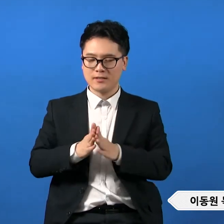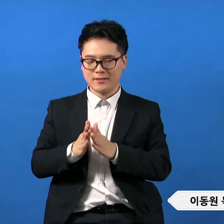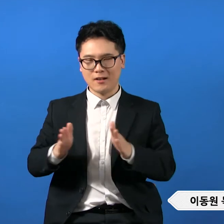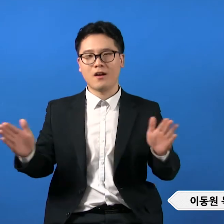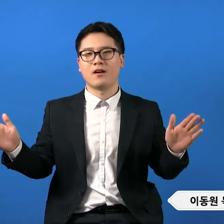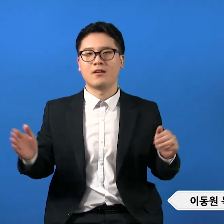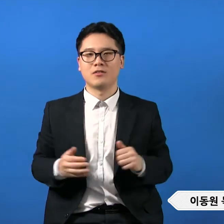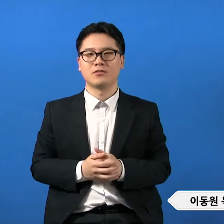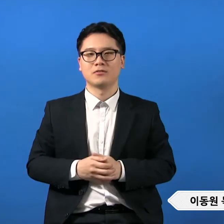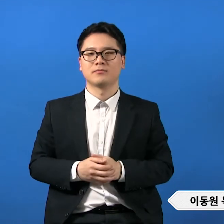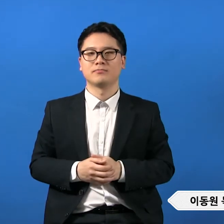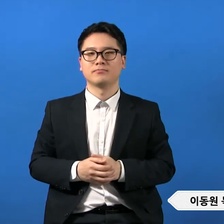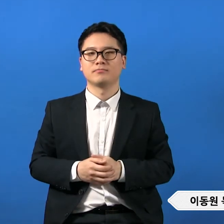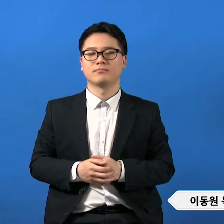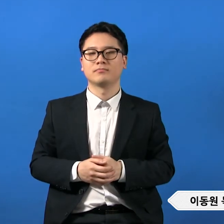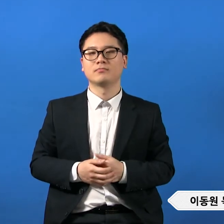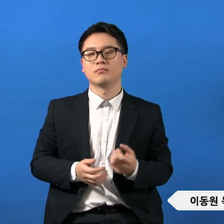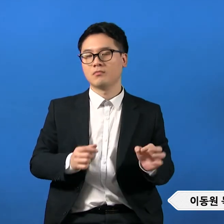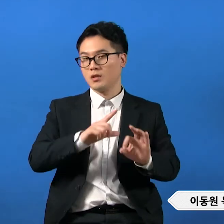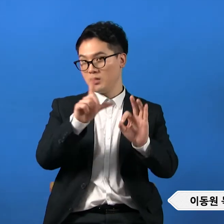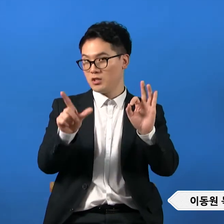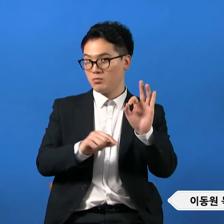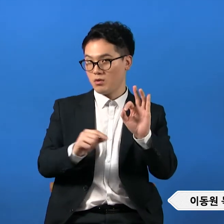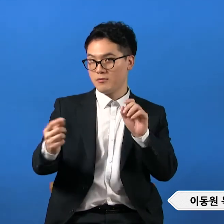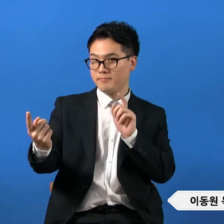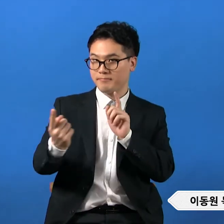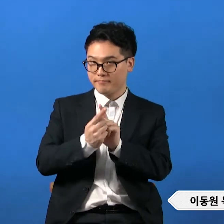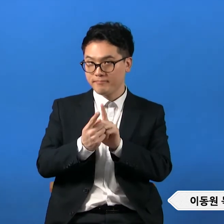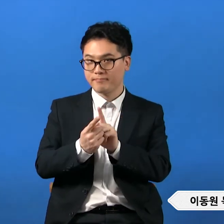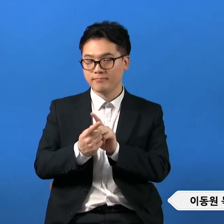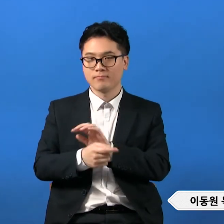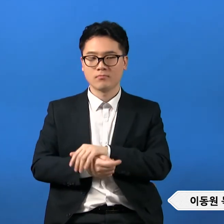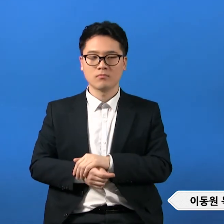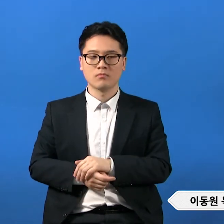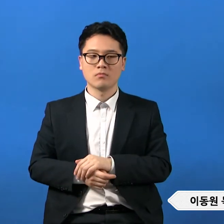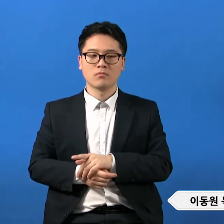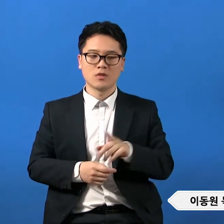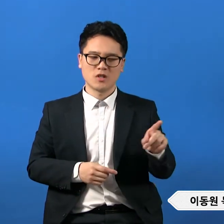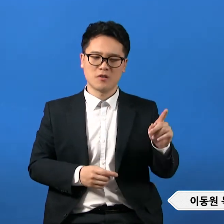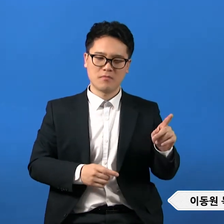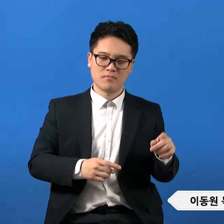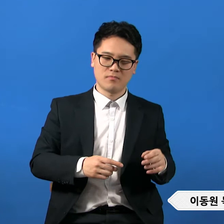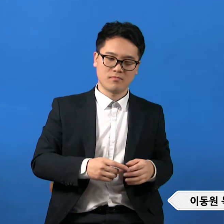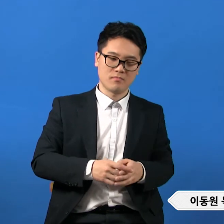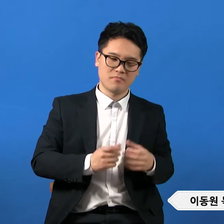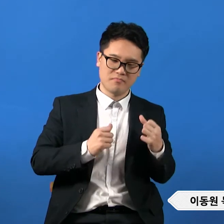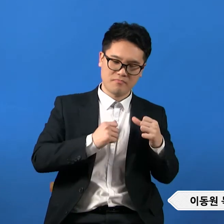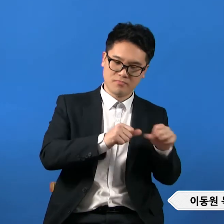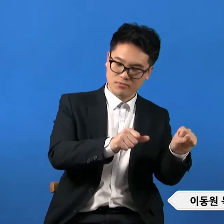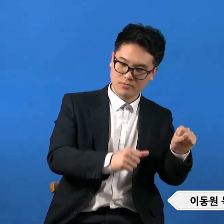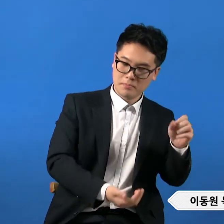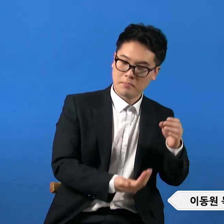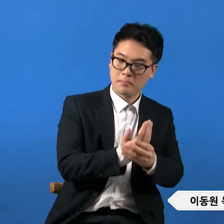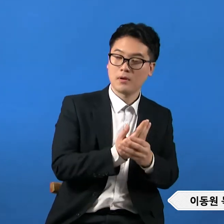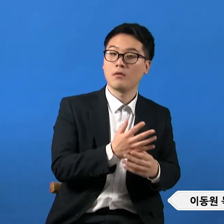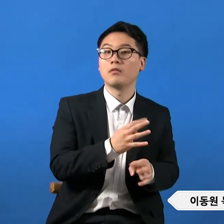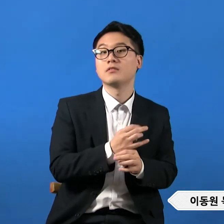자, 10월이 됐어요. 10월. 자, 이 사고가 언제 일어났다고 그랬어요, 제가? 네?